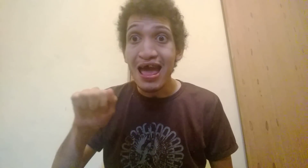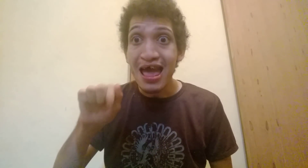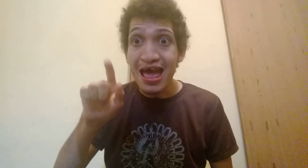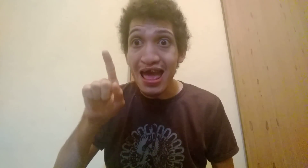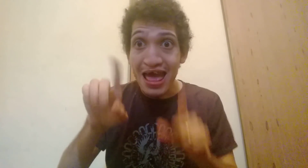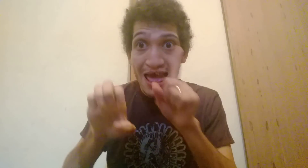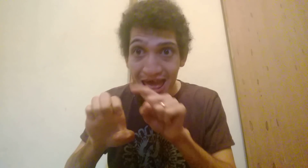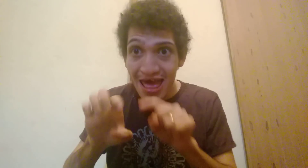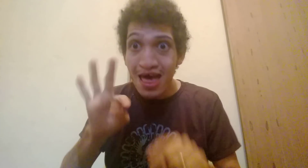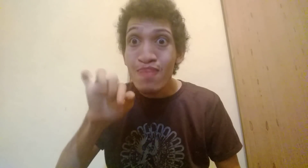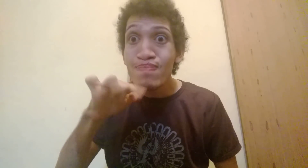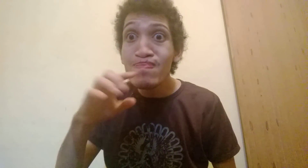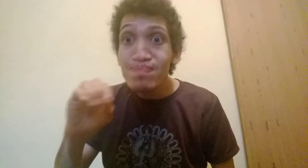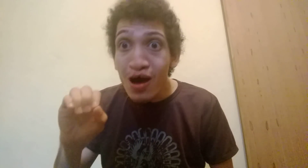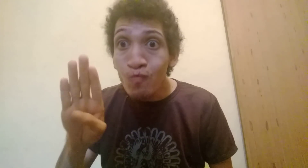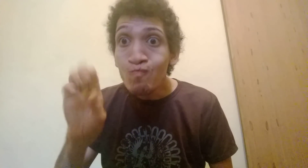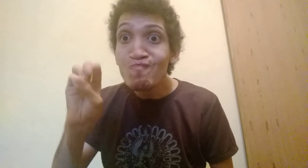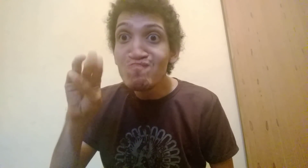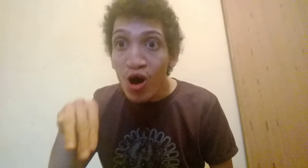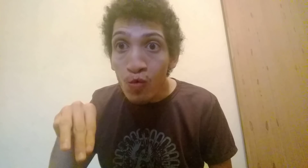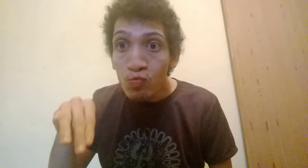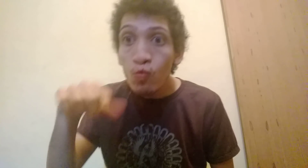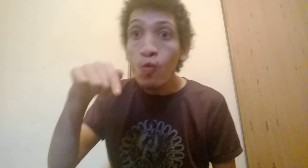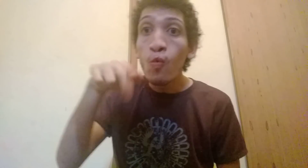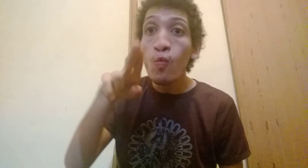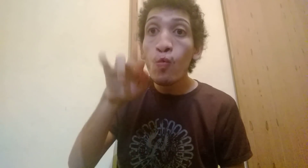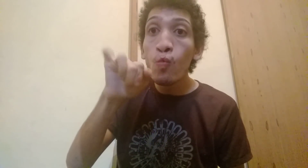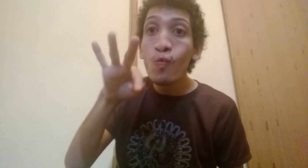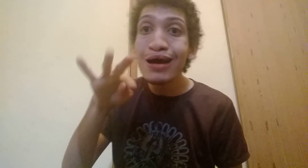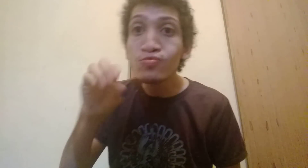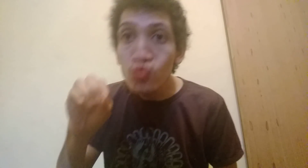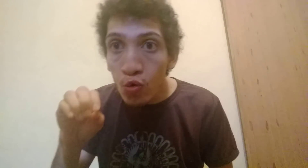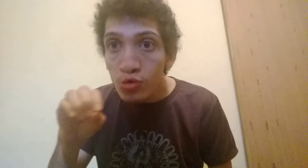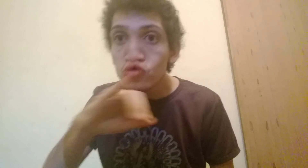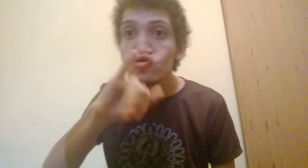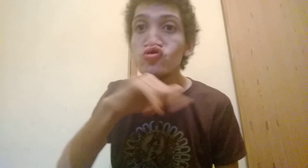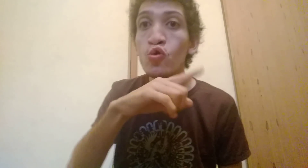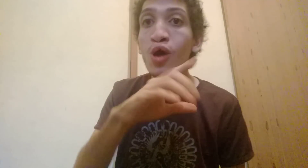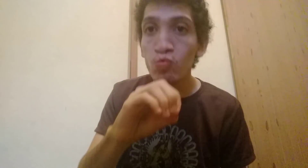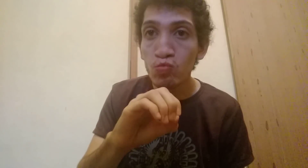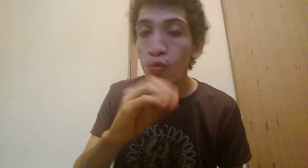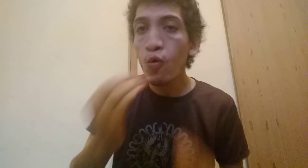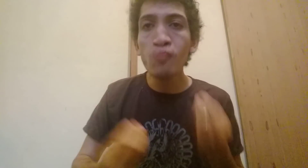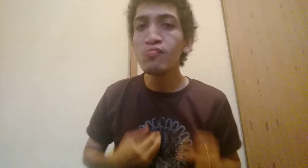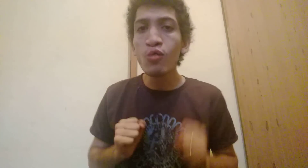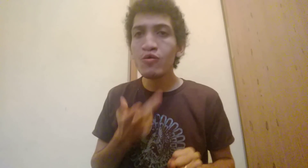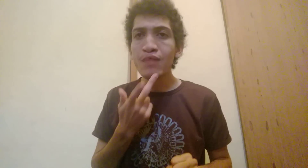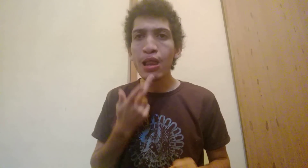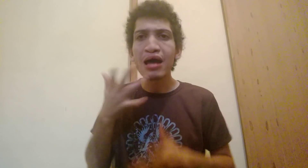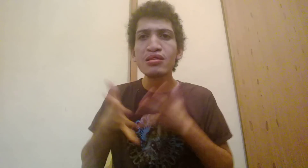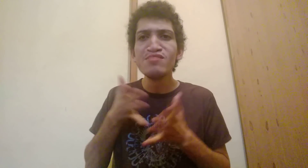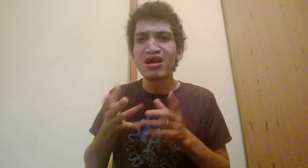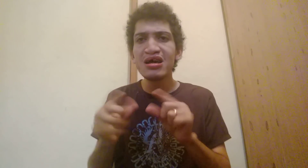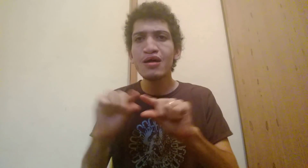Maria é tão bom quanto João. Como eu posso falar em livros dessa